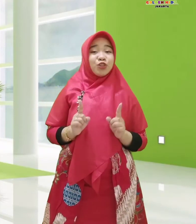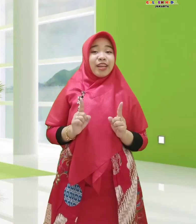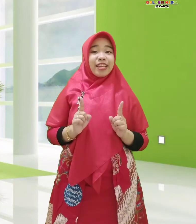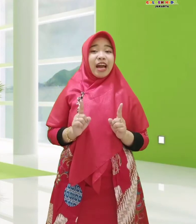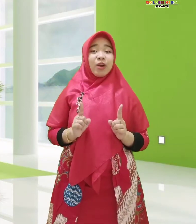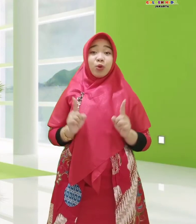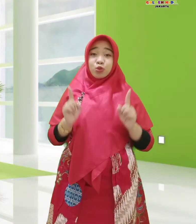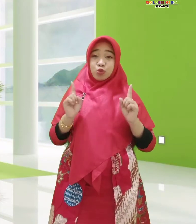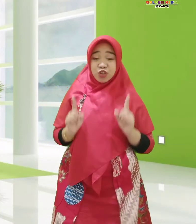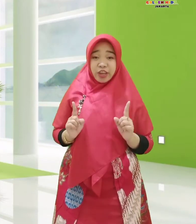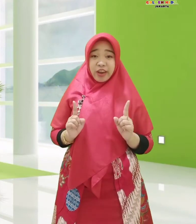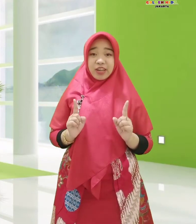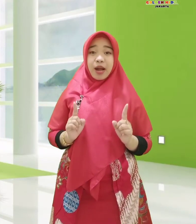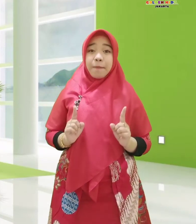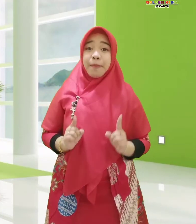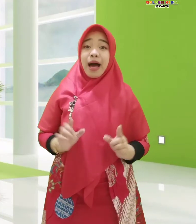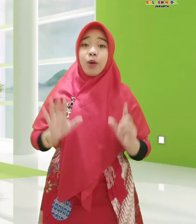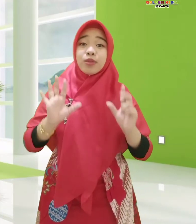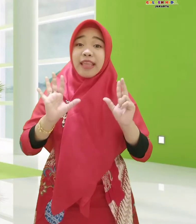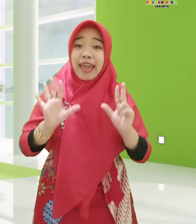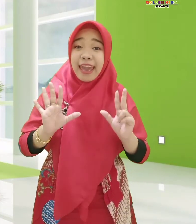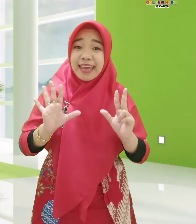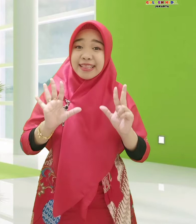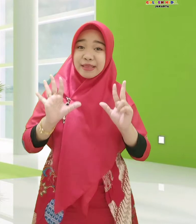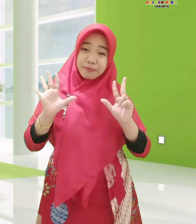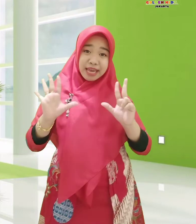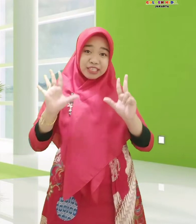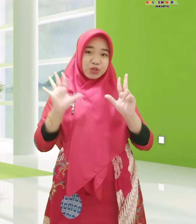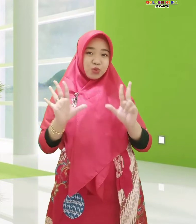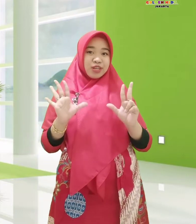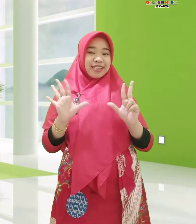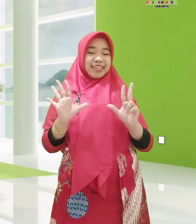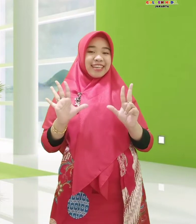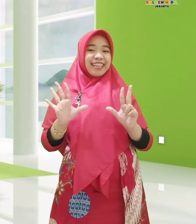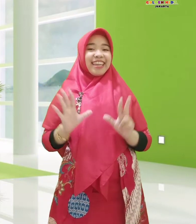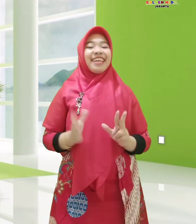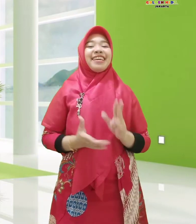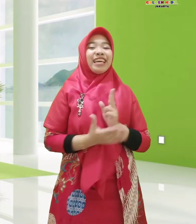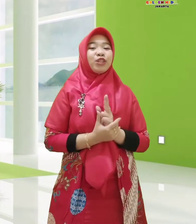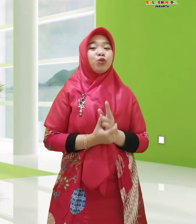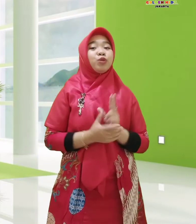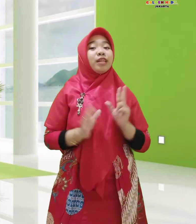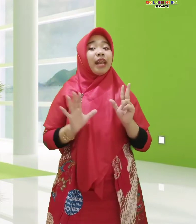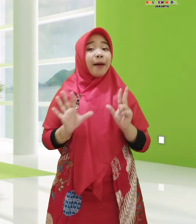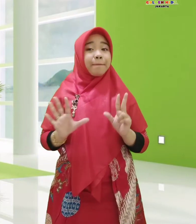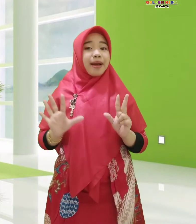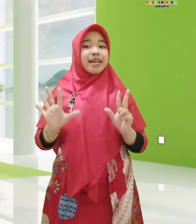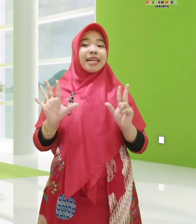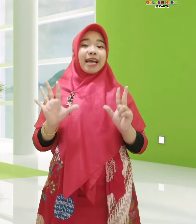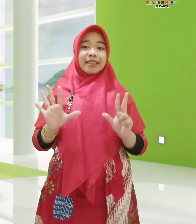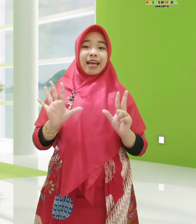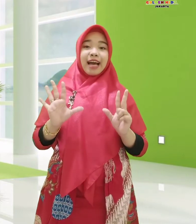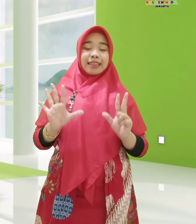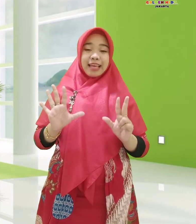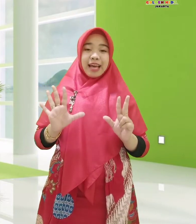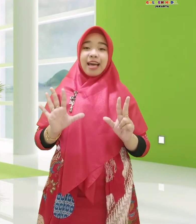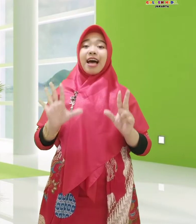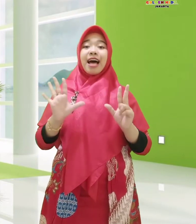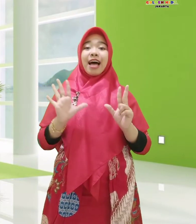Today I want to share about 8 magic words, yaitu 8 kata-kata